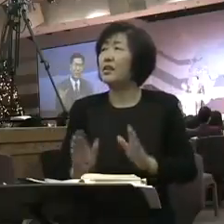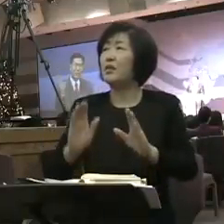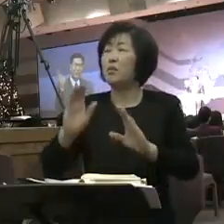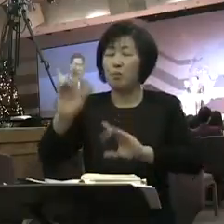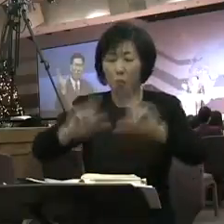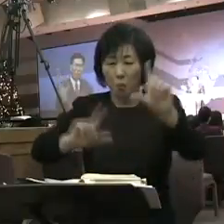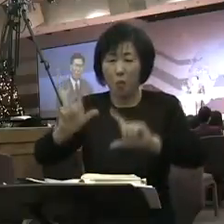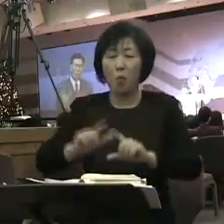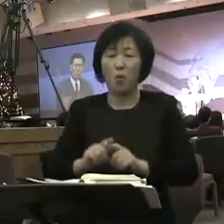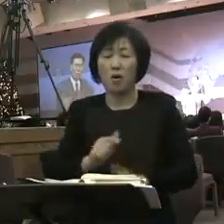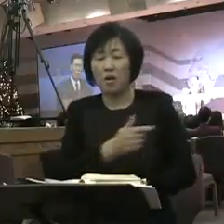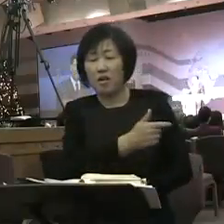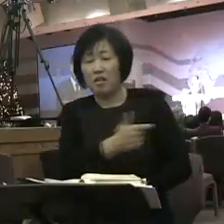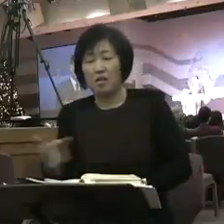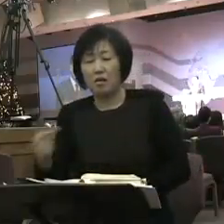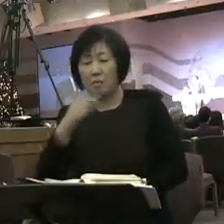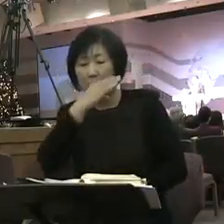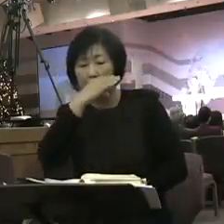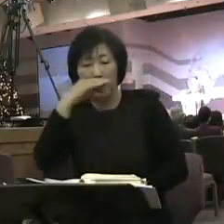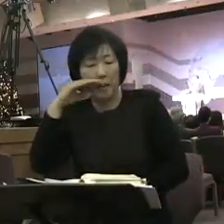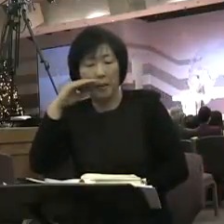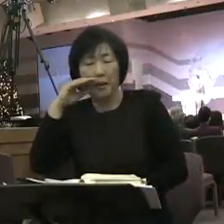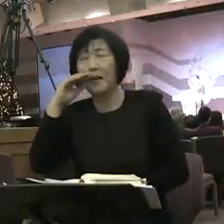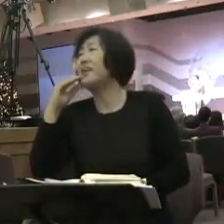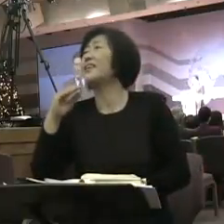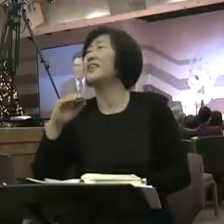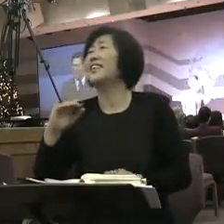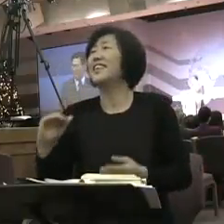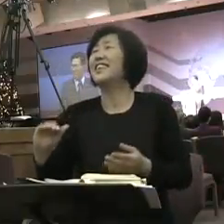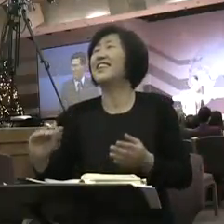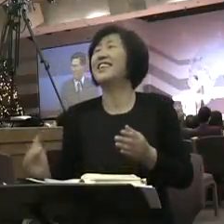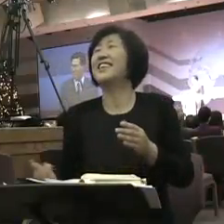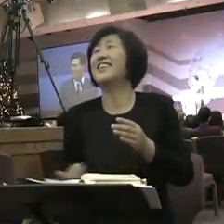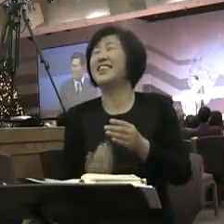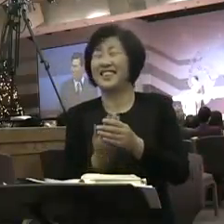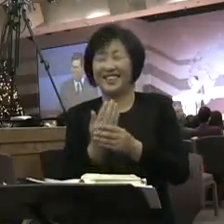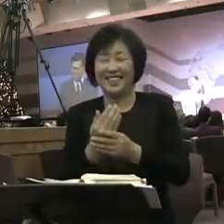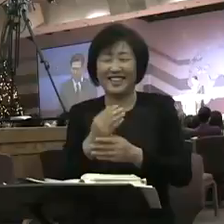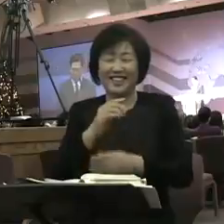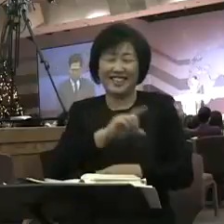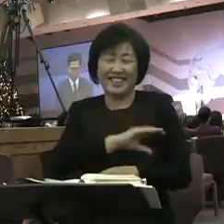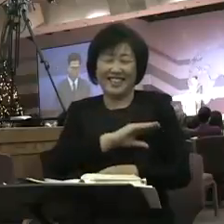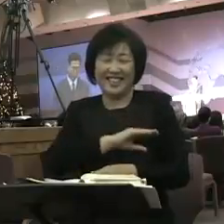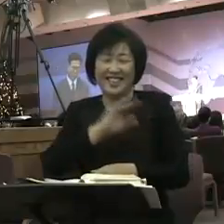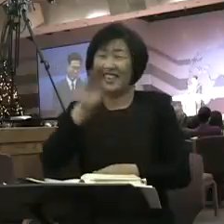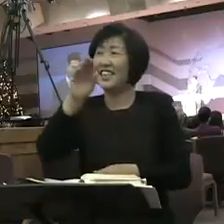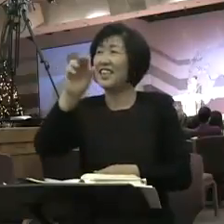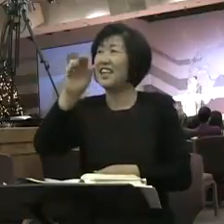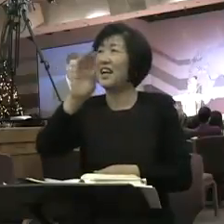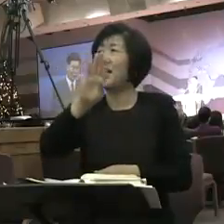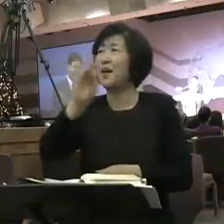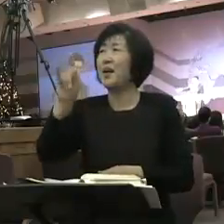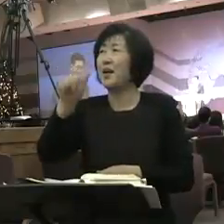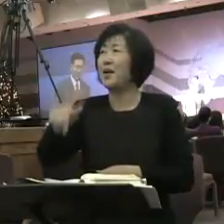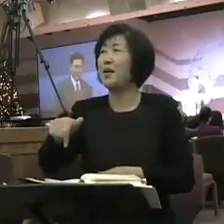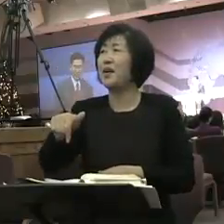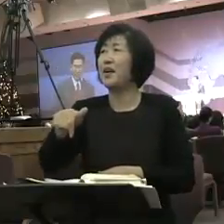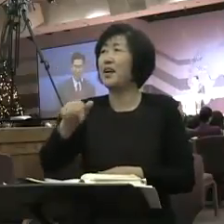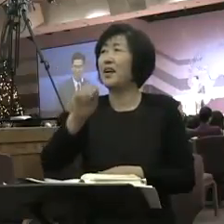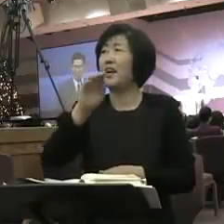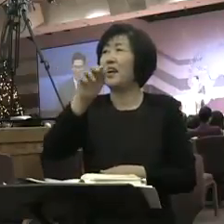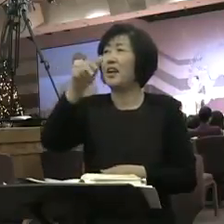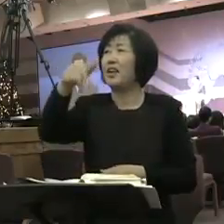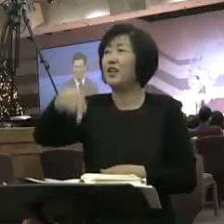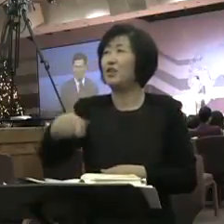모습 속에서 너무 준수하게 생겨갖고 이름을 준수라고 했습니다. 백준수입니다. 선교지에서